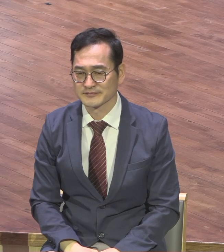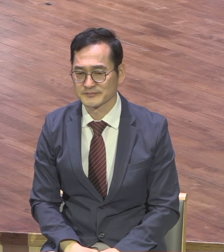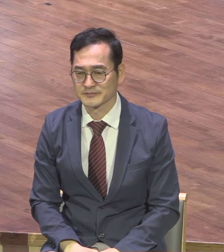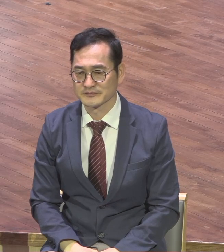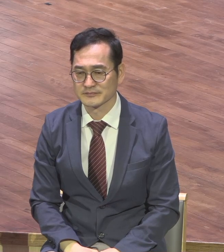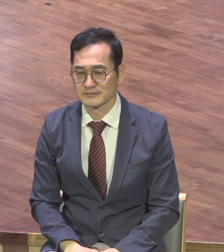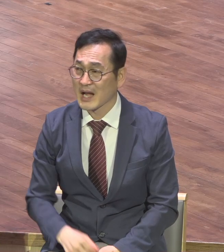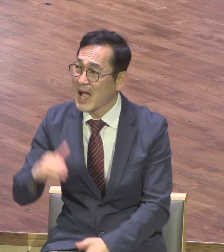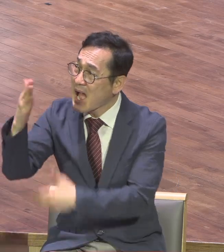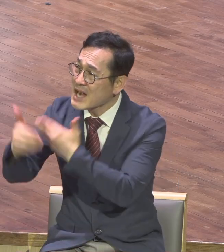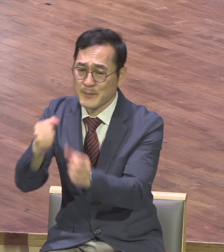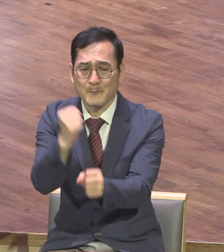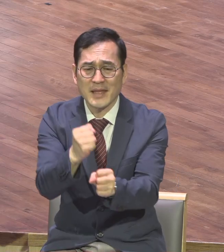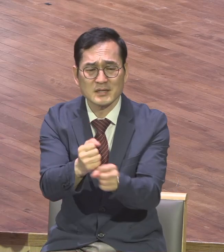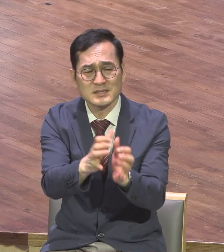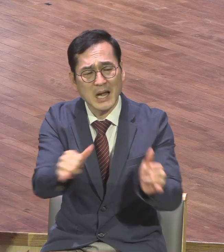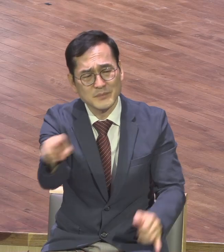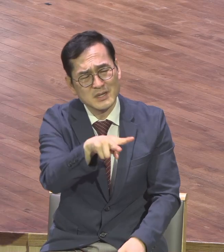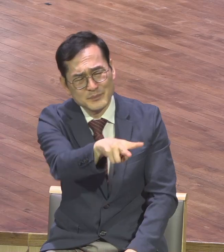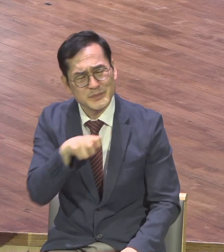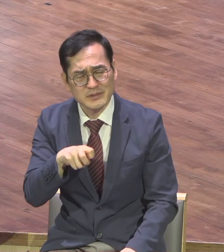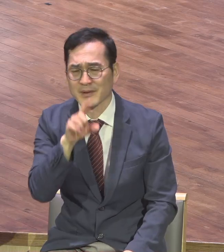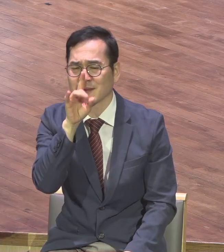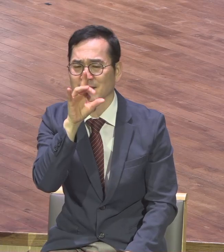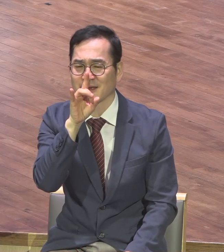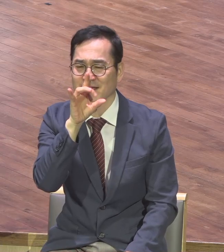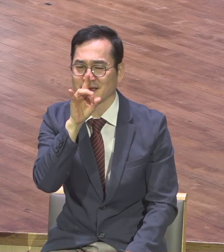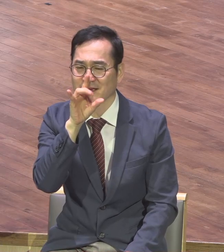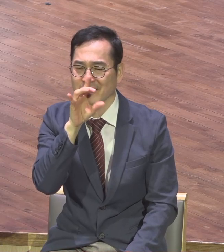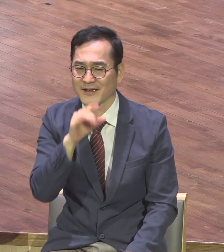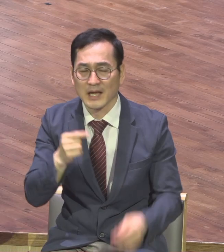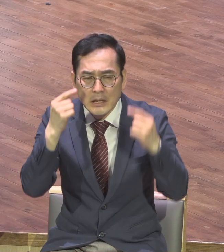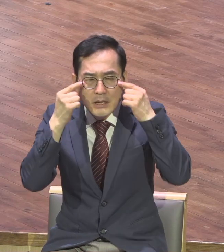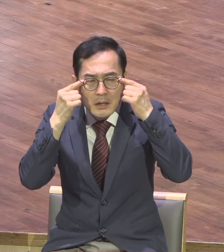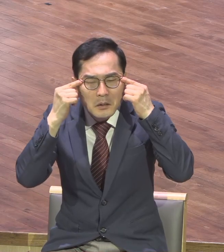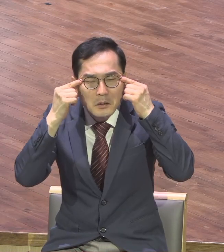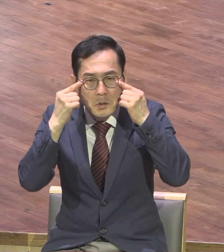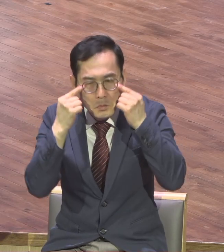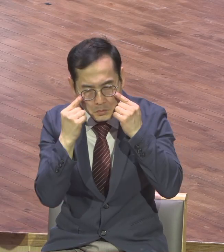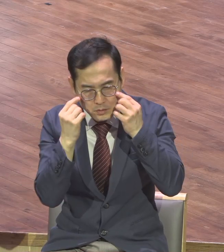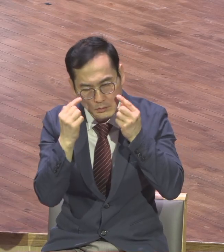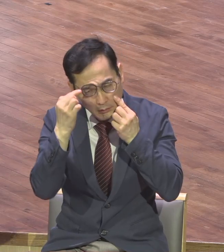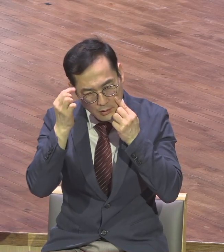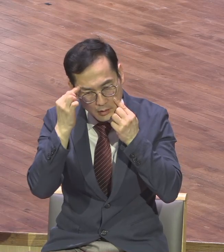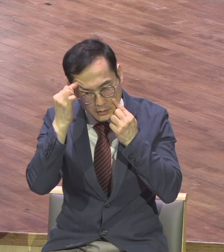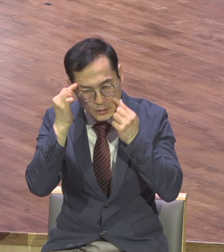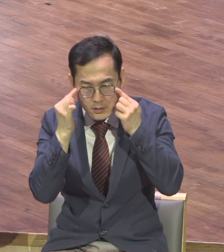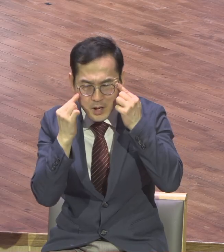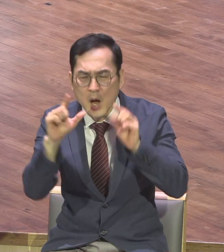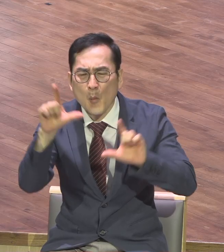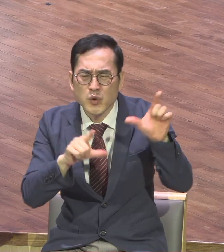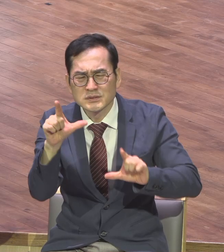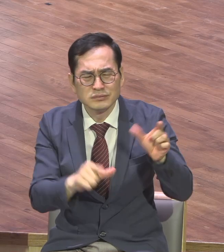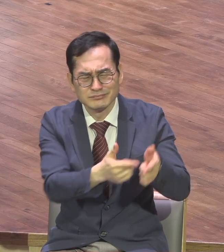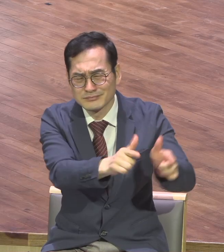기준 아니야. 아멘. 눈이 찢었든지 뽑혔든지